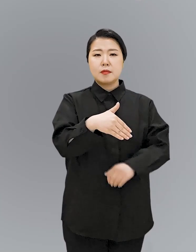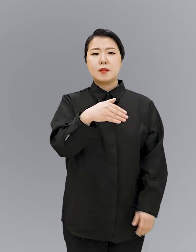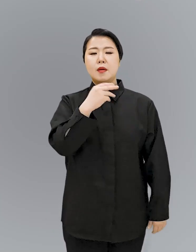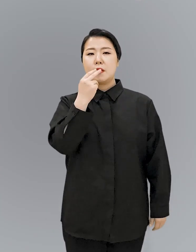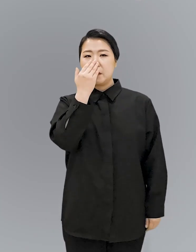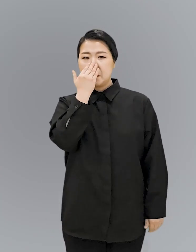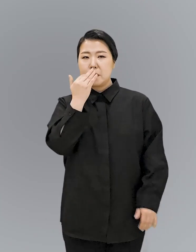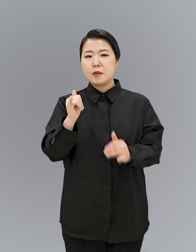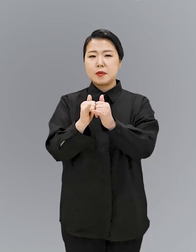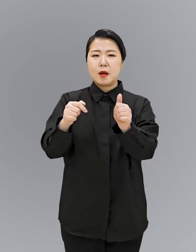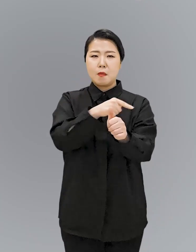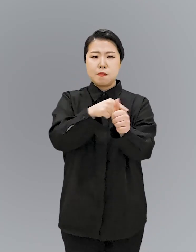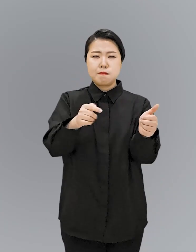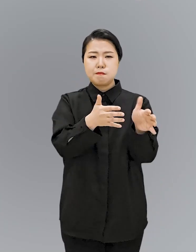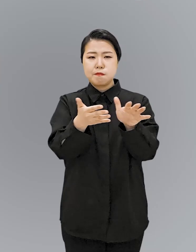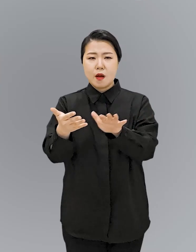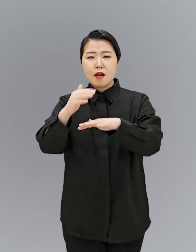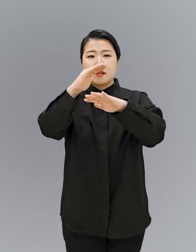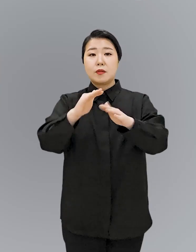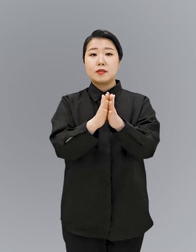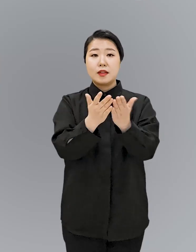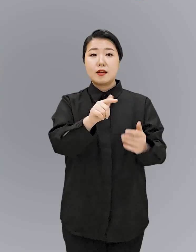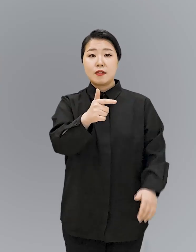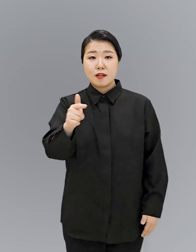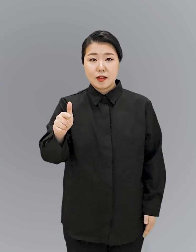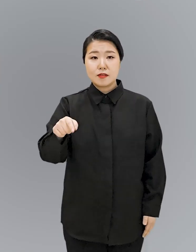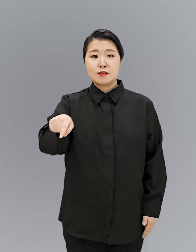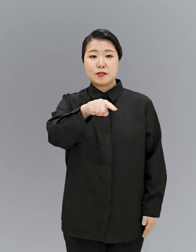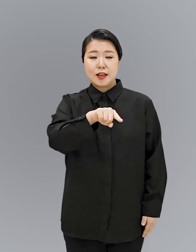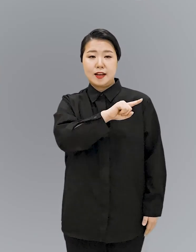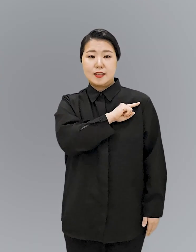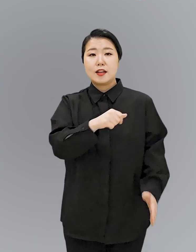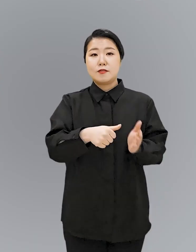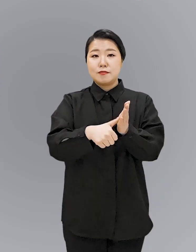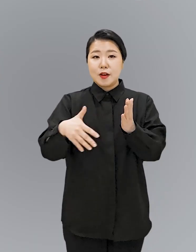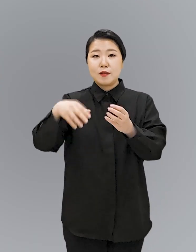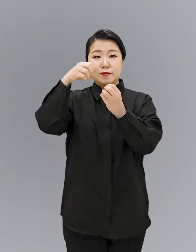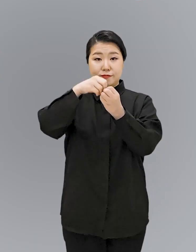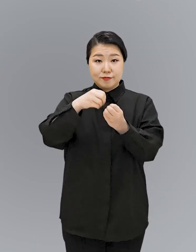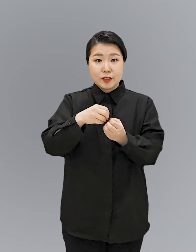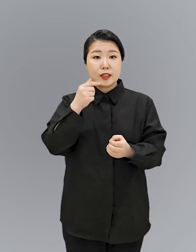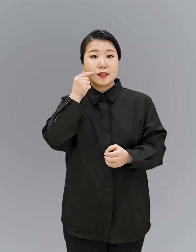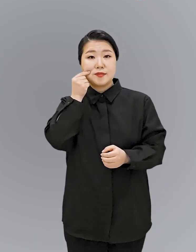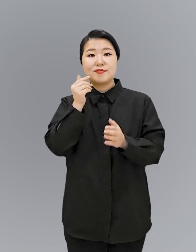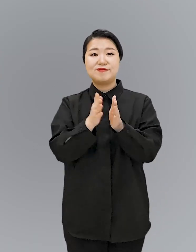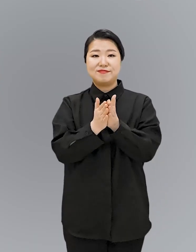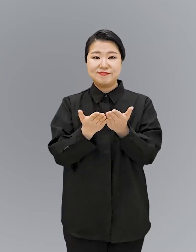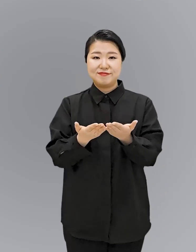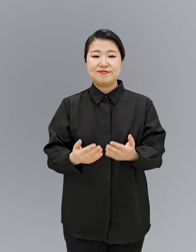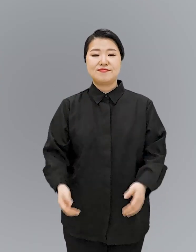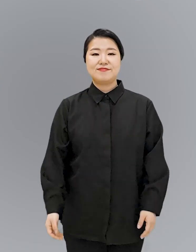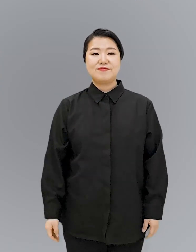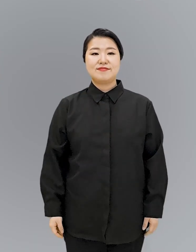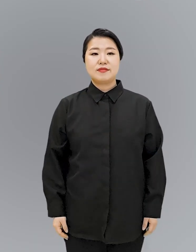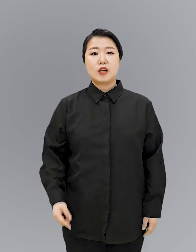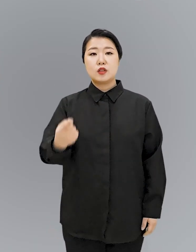나치즘과 홀로코스트의 시대를 다룬 소설 중에서 가장 유명하고 지금까지 널리 읽히는 책의 하나.